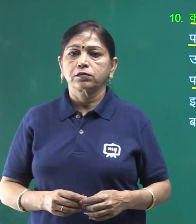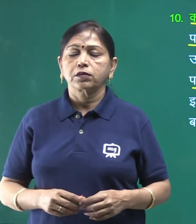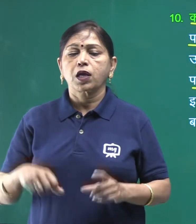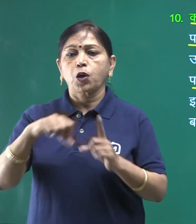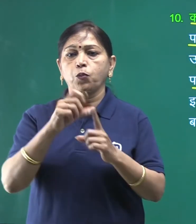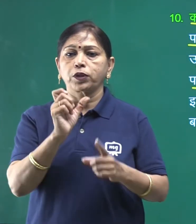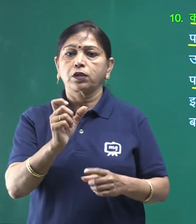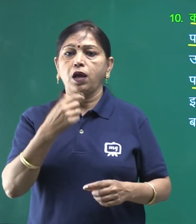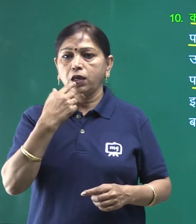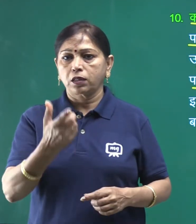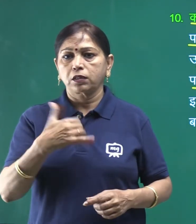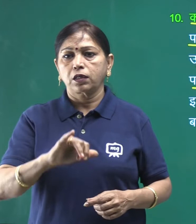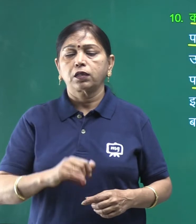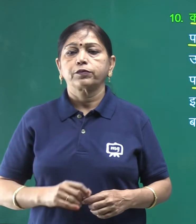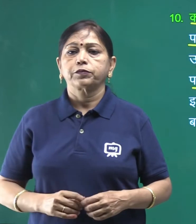क्वथनांक कहते हैं।